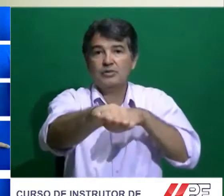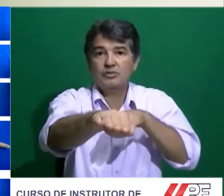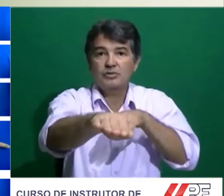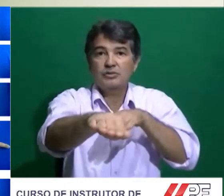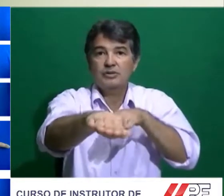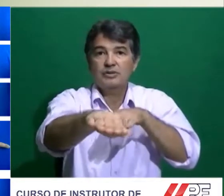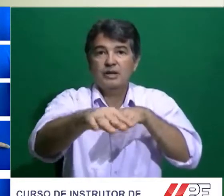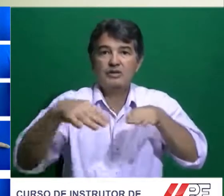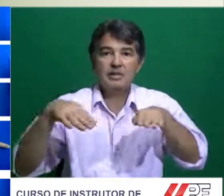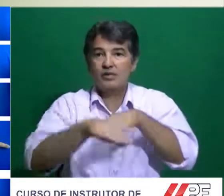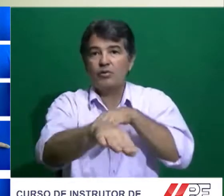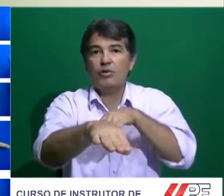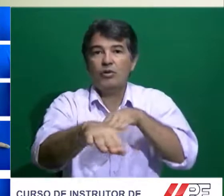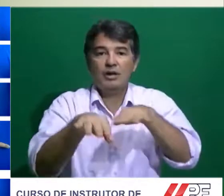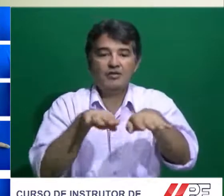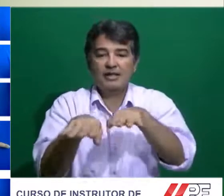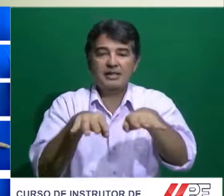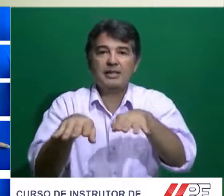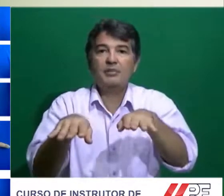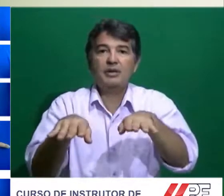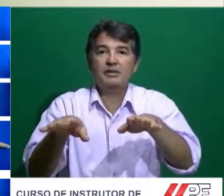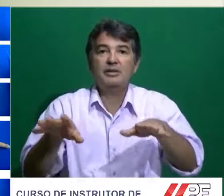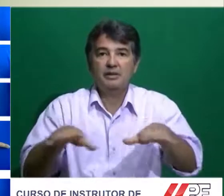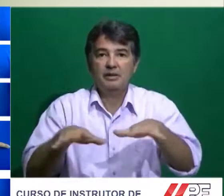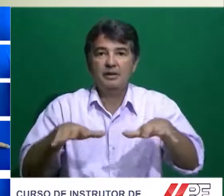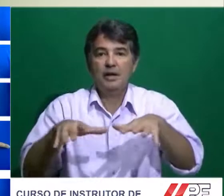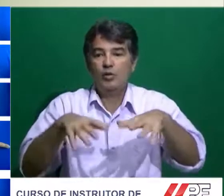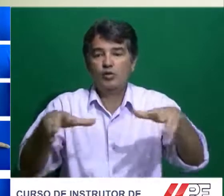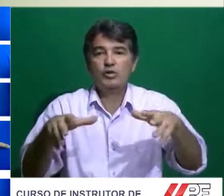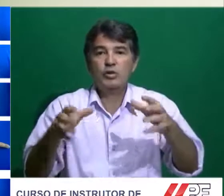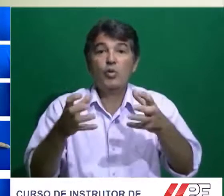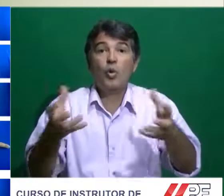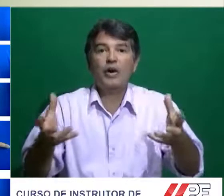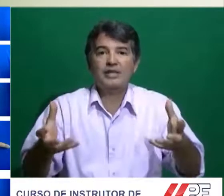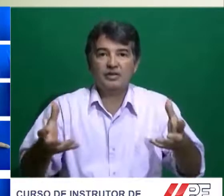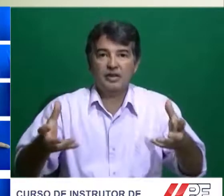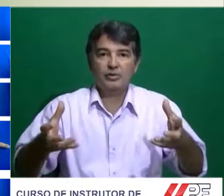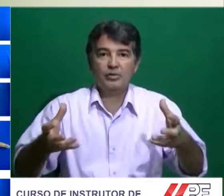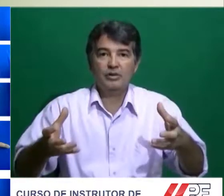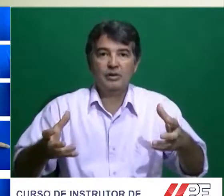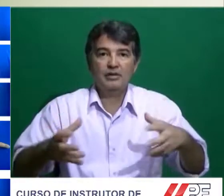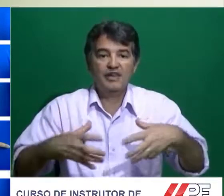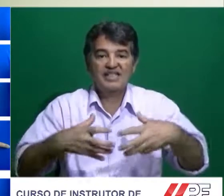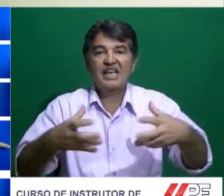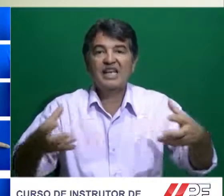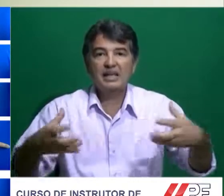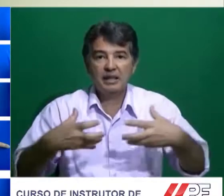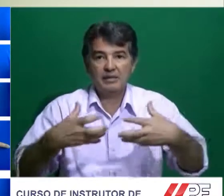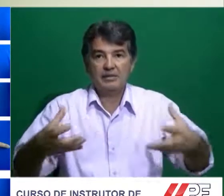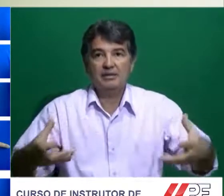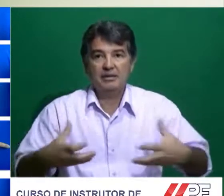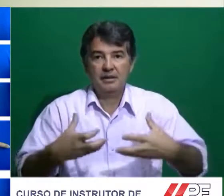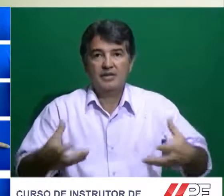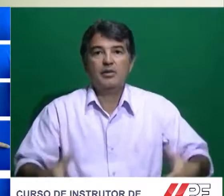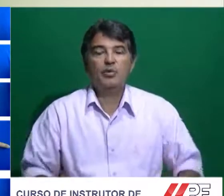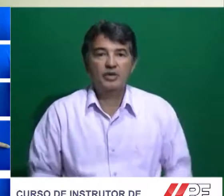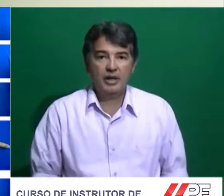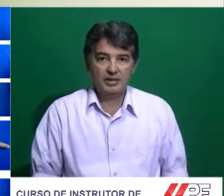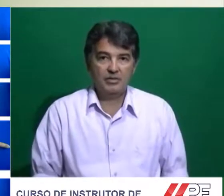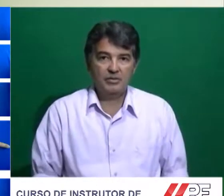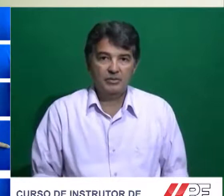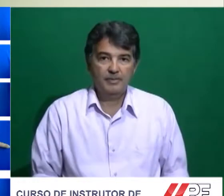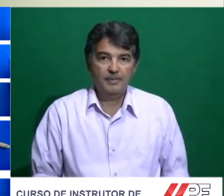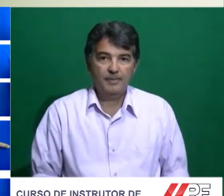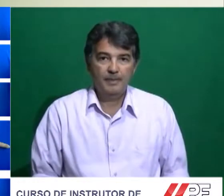rapidamente. E aí você então coloca e faz exatamente. A construção com o classificador. Ele facilita essa